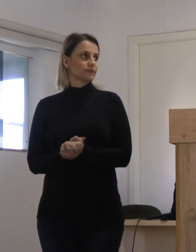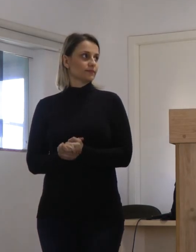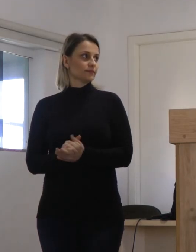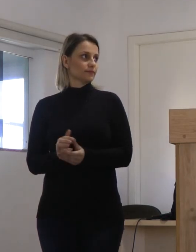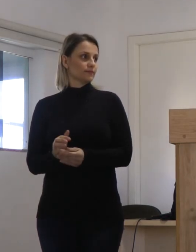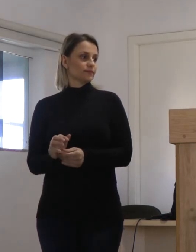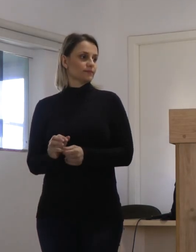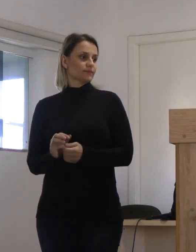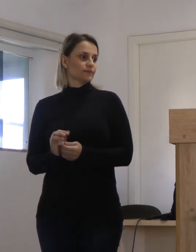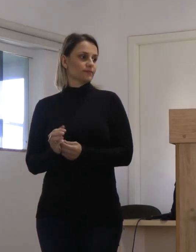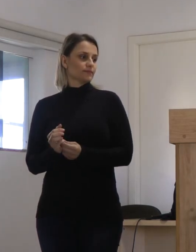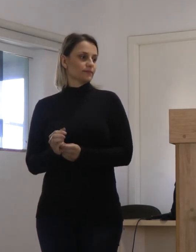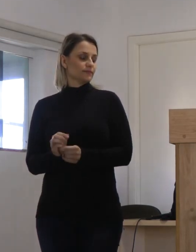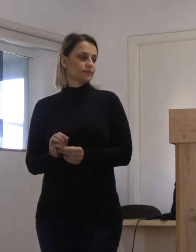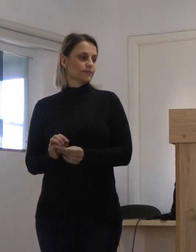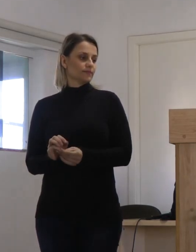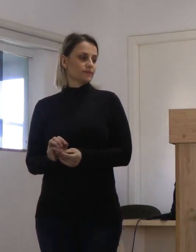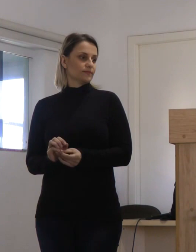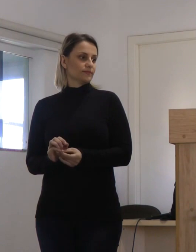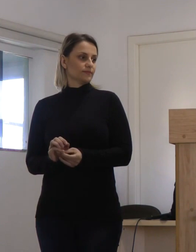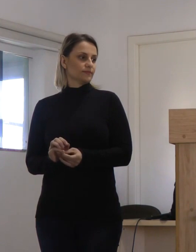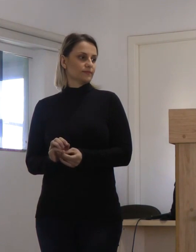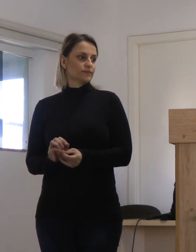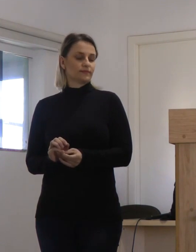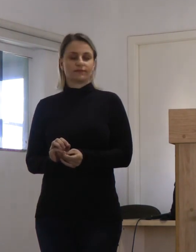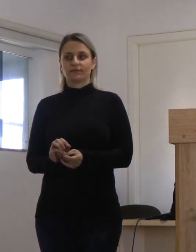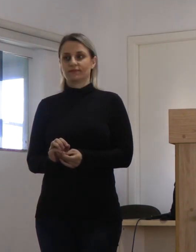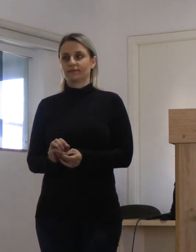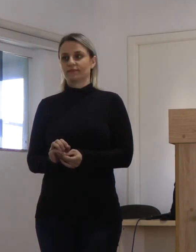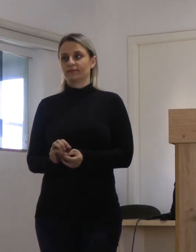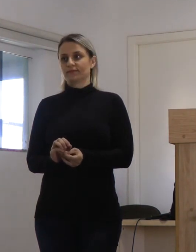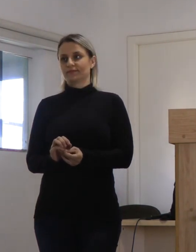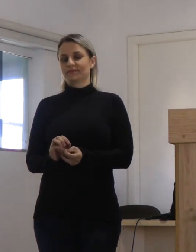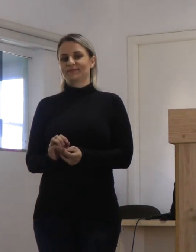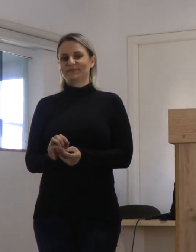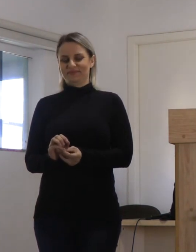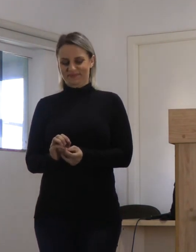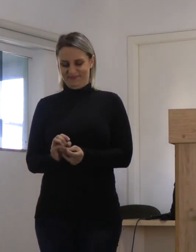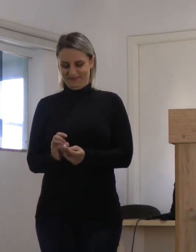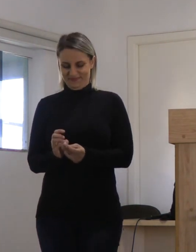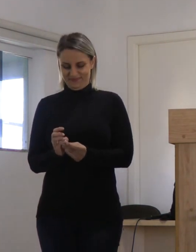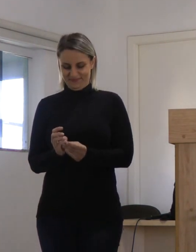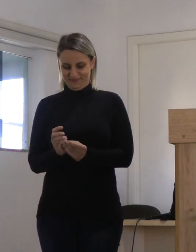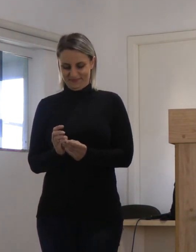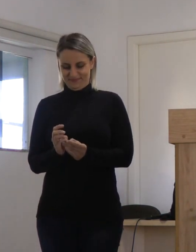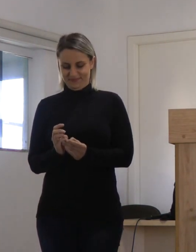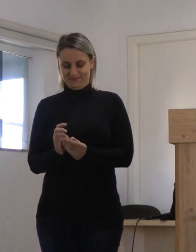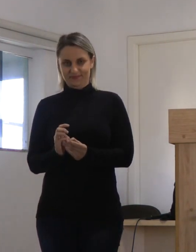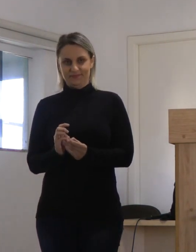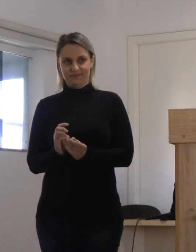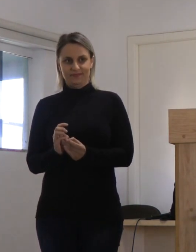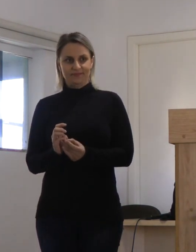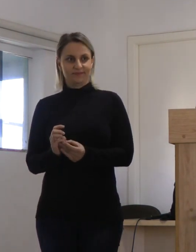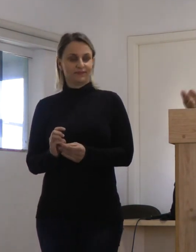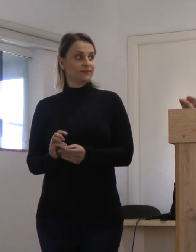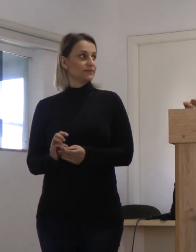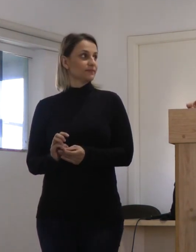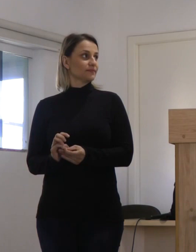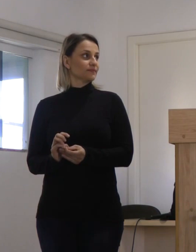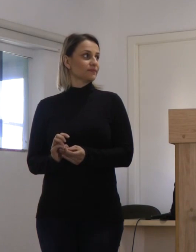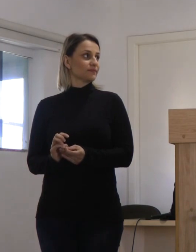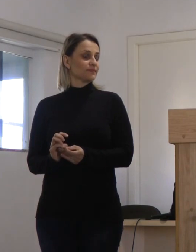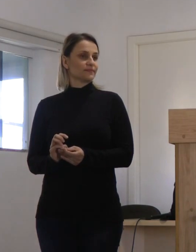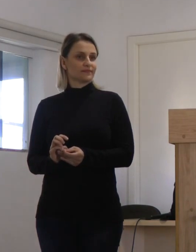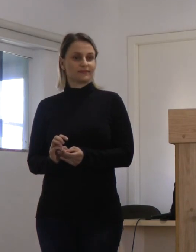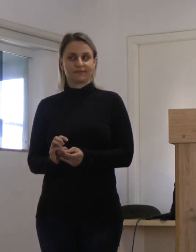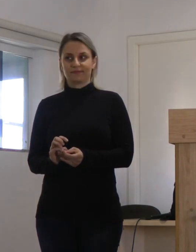aqui, é cansativo. Ela não teve ninguém aqui para dar um help hoje, porque os tradutores,